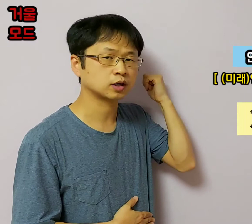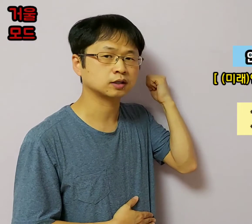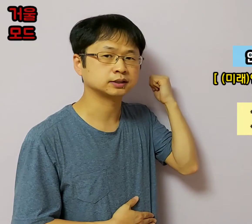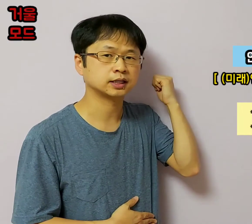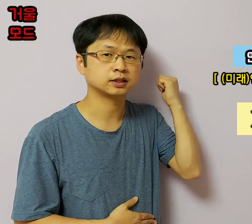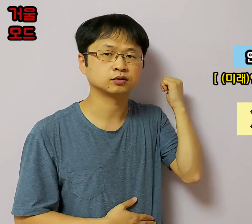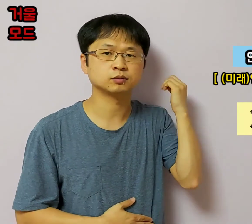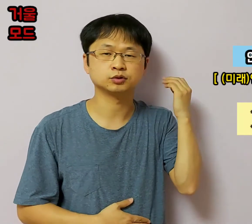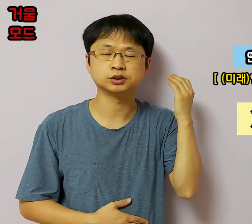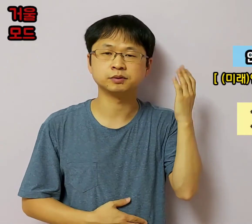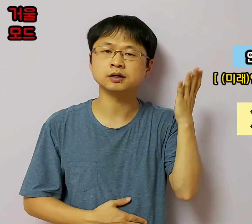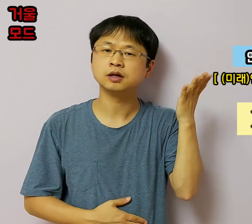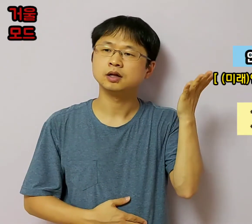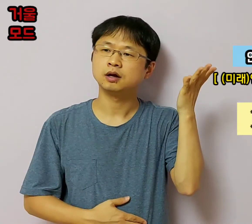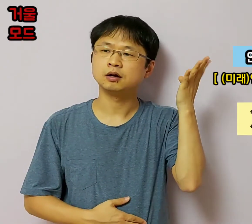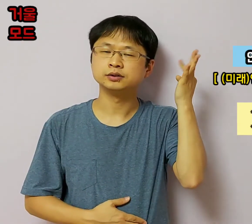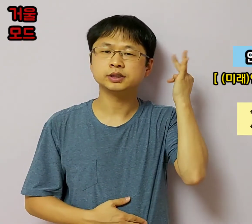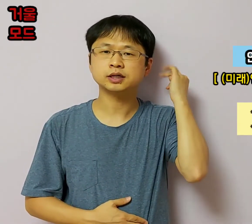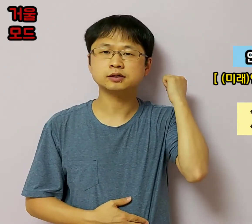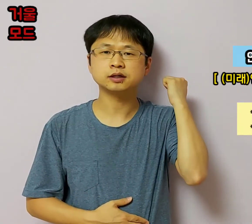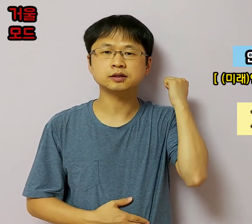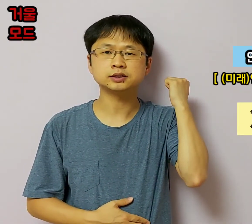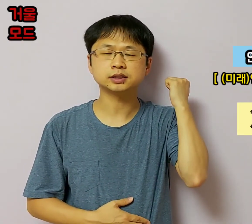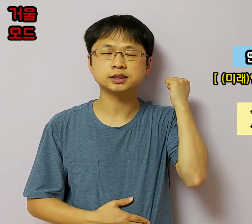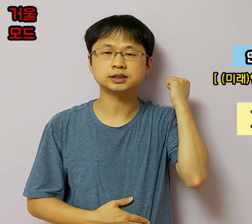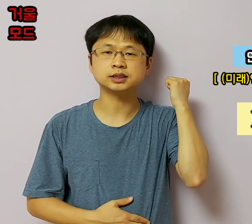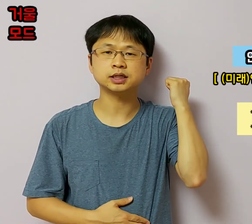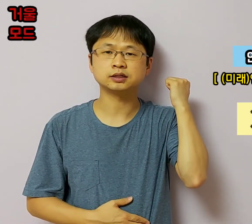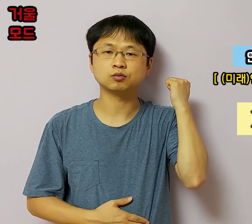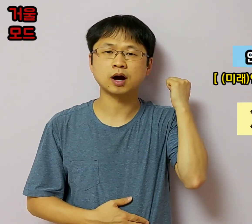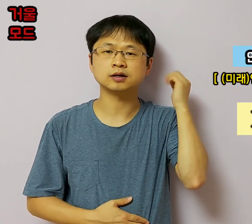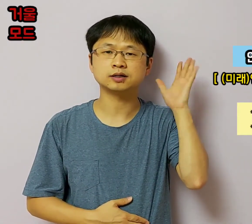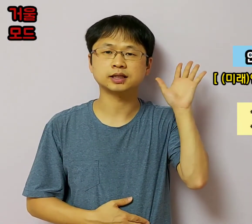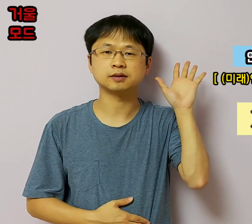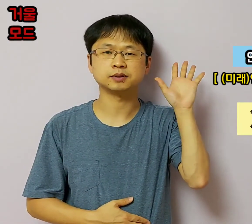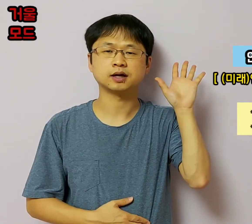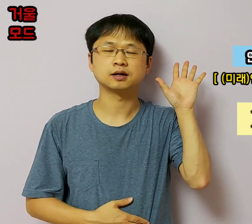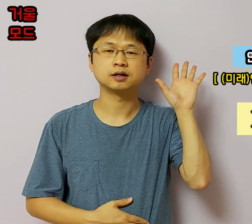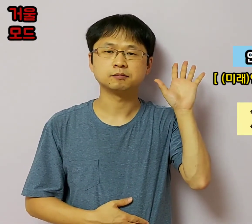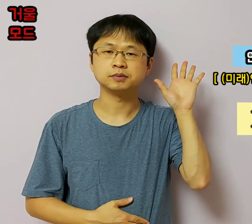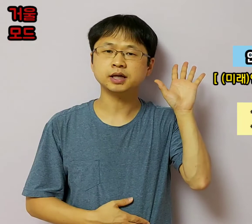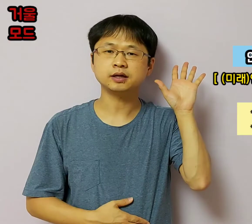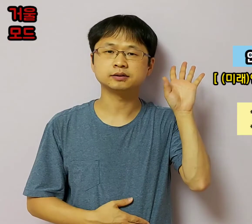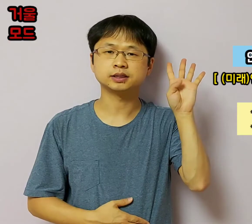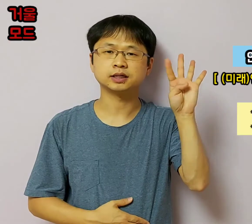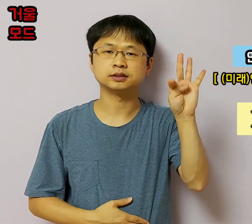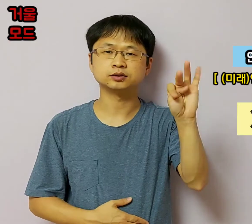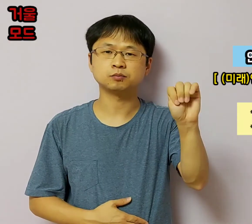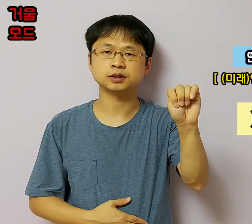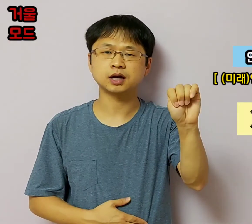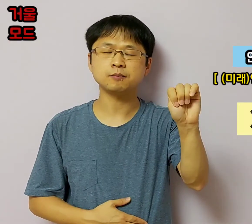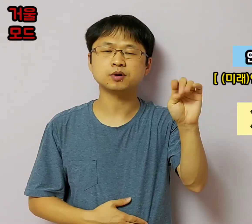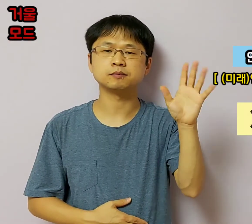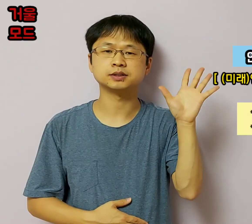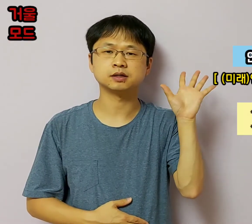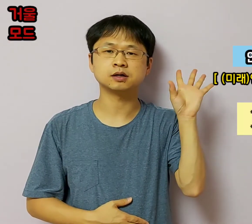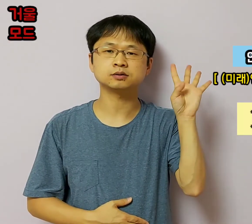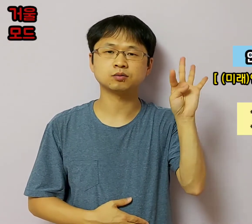손가락을 차례대로 접어주시면 언젠가 그랬던 적이 있지 하는 과거를 나타냅니다. 미래의 언젠가는 손바닥을 앞으로 하면서